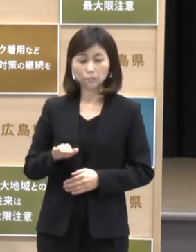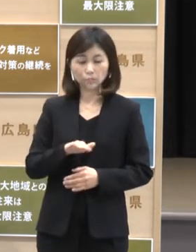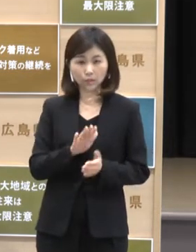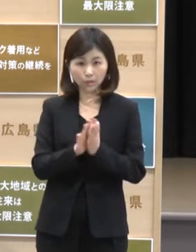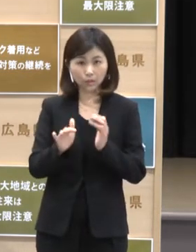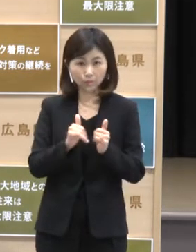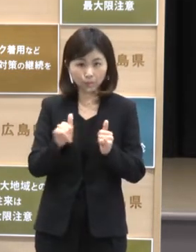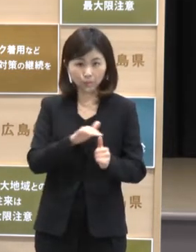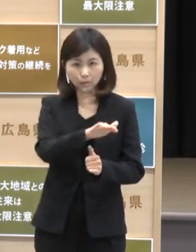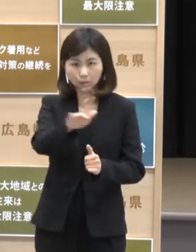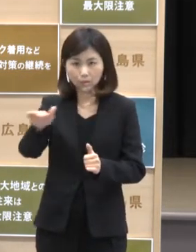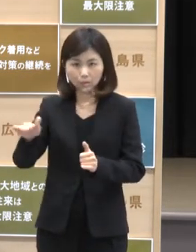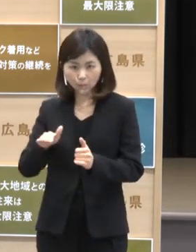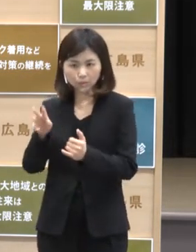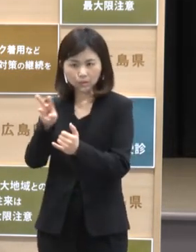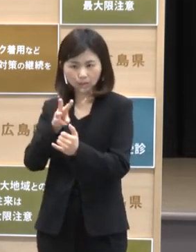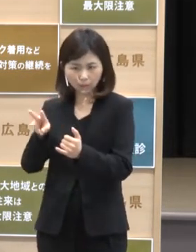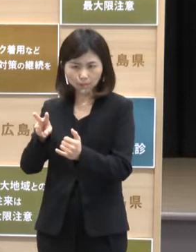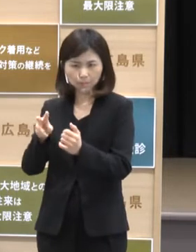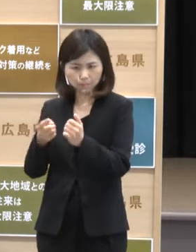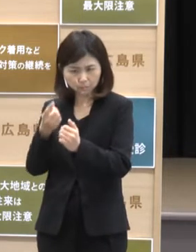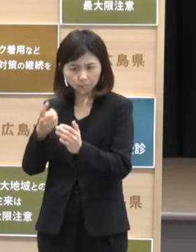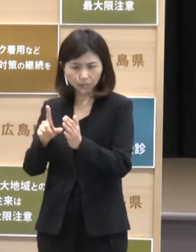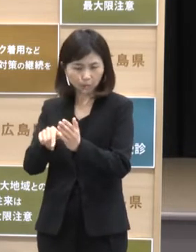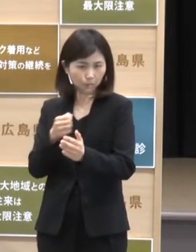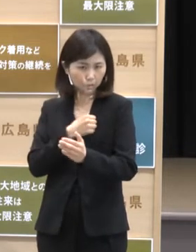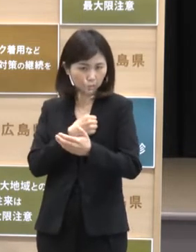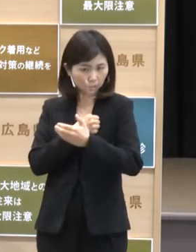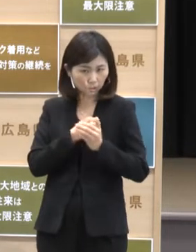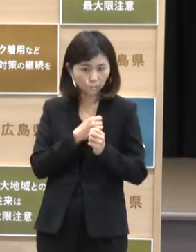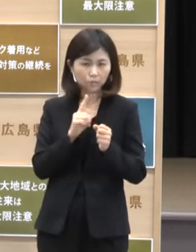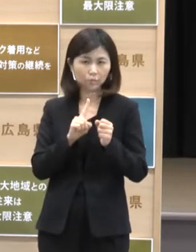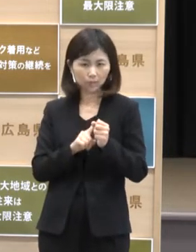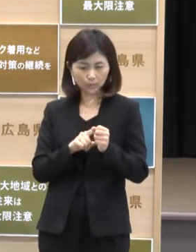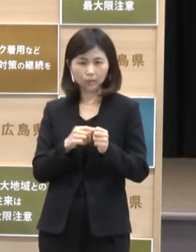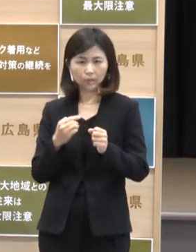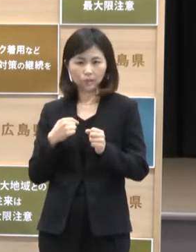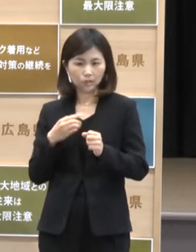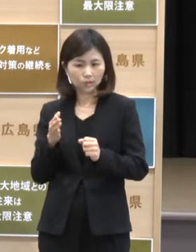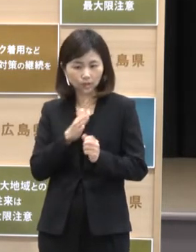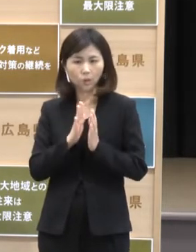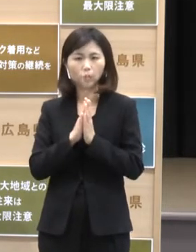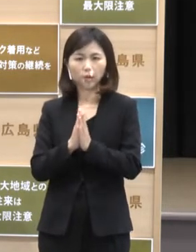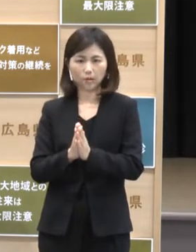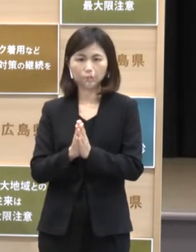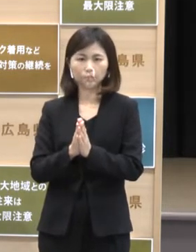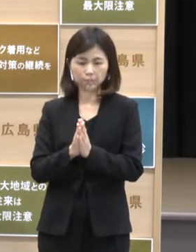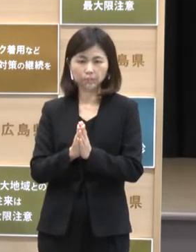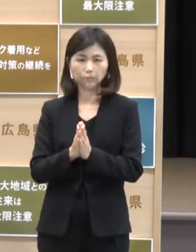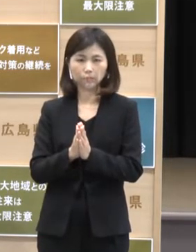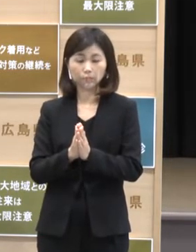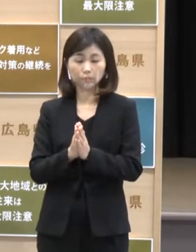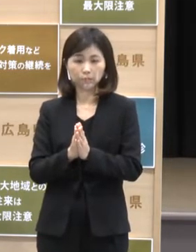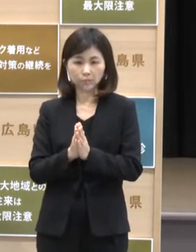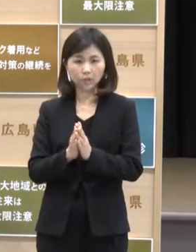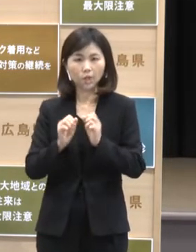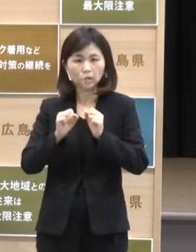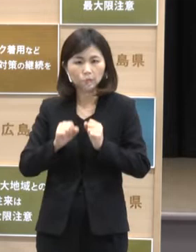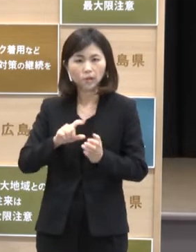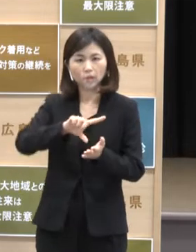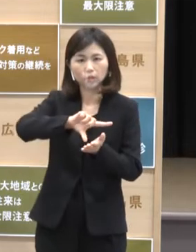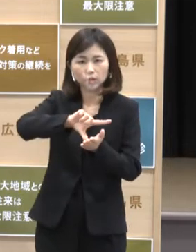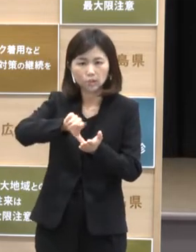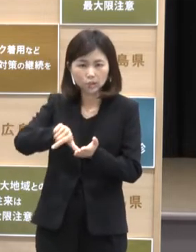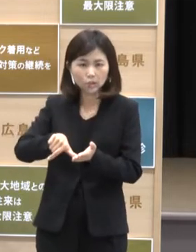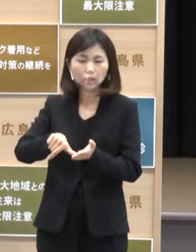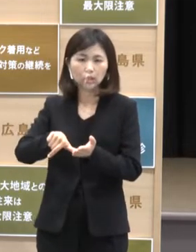皆様に災害から命を守っていただけるように私からお願いがございます。日頃からお住まいの地域のハザード